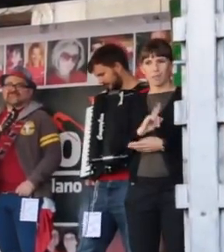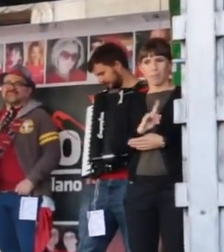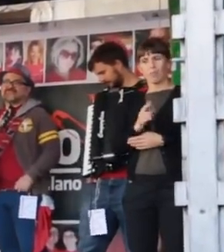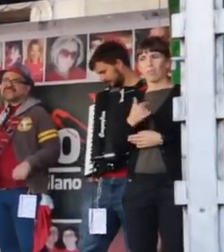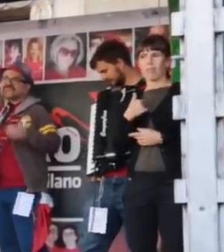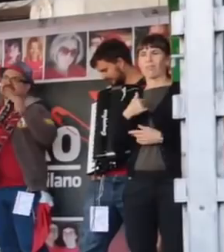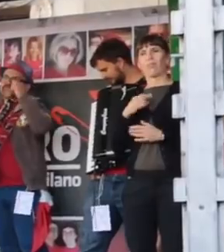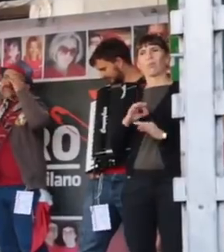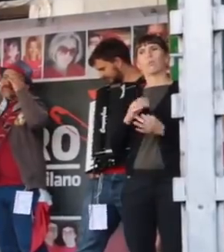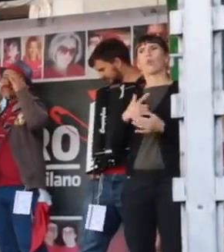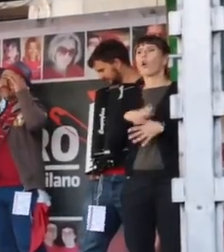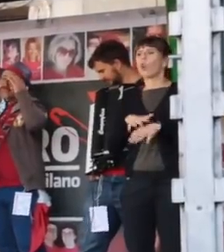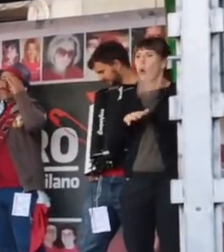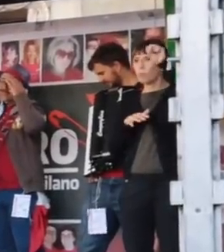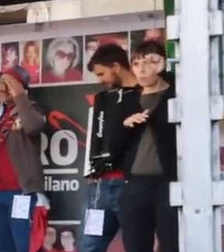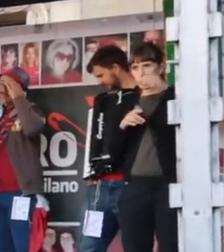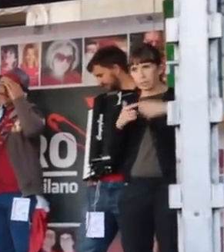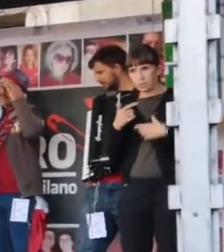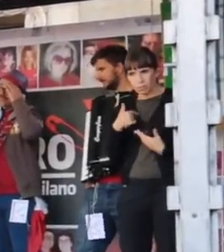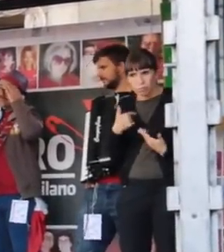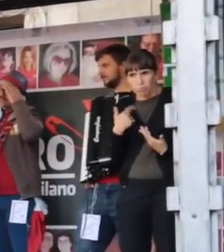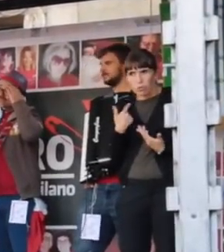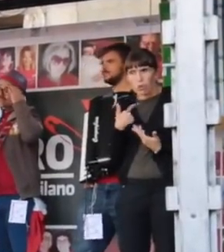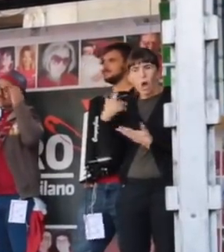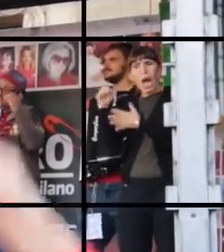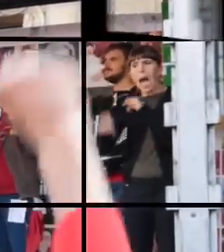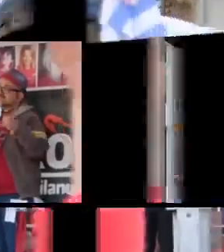sono comunista e non mi vergogno a dirlo.